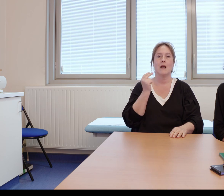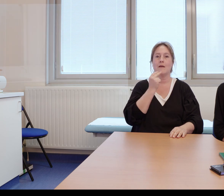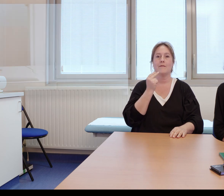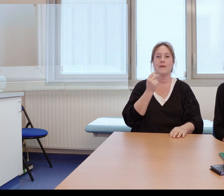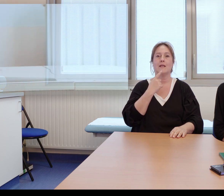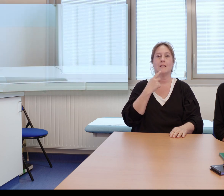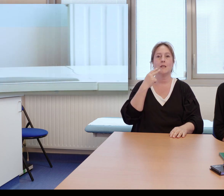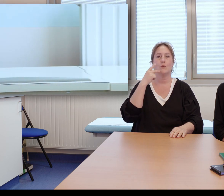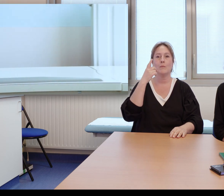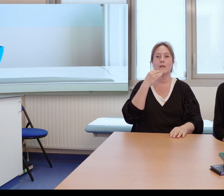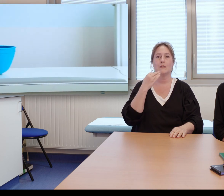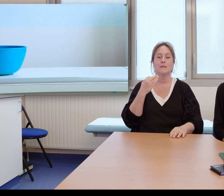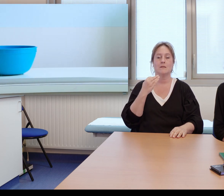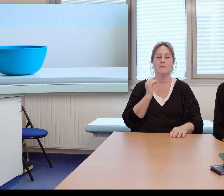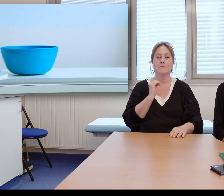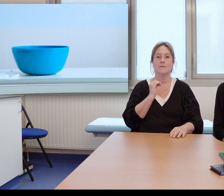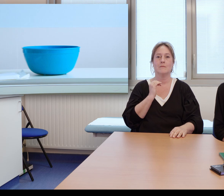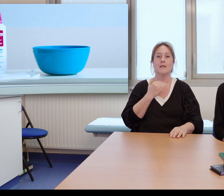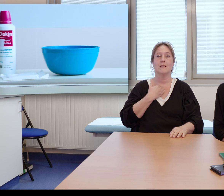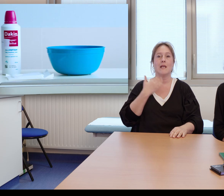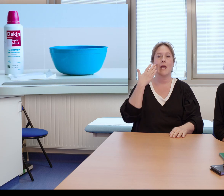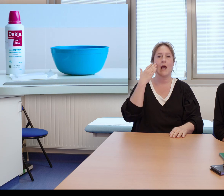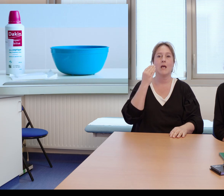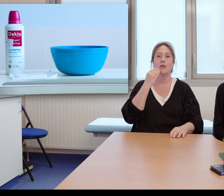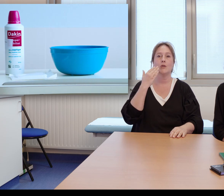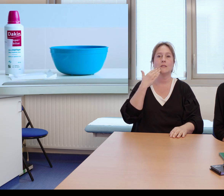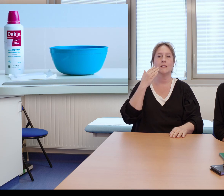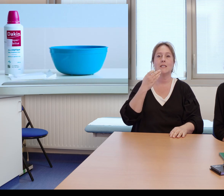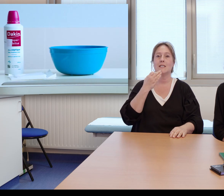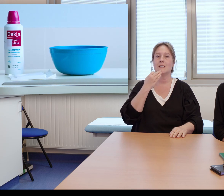avec des compresses et un antiseptique.